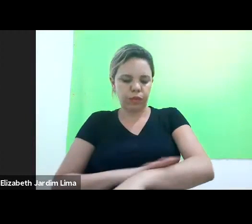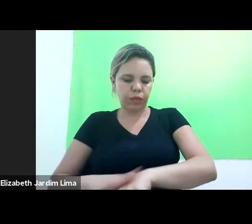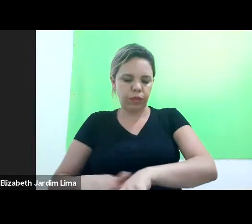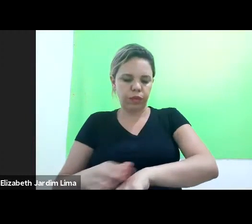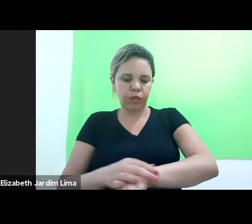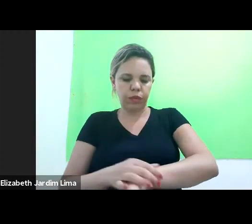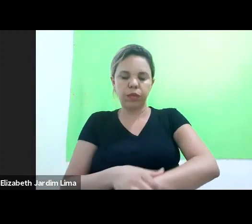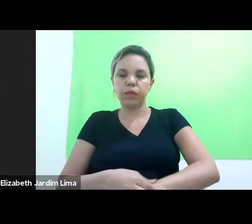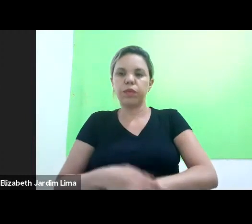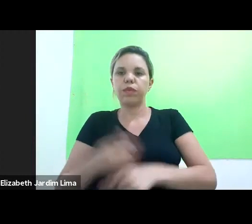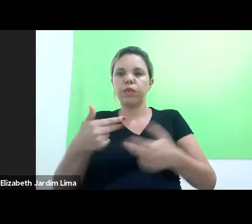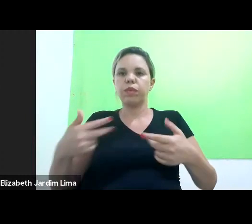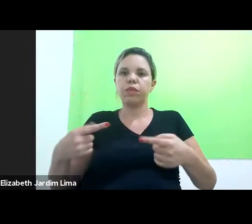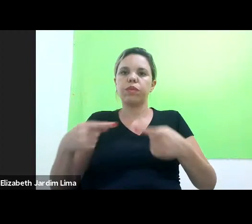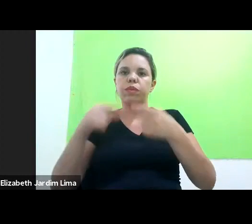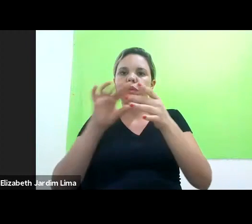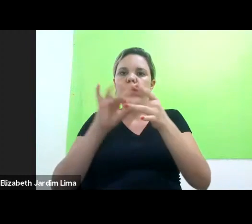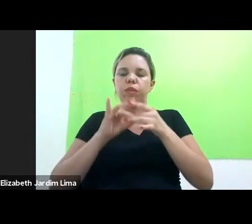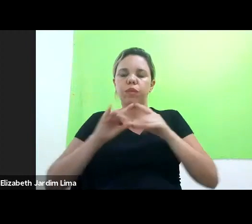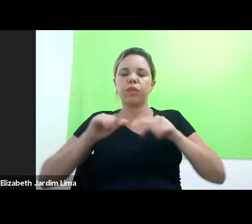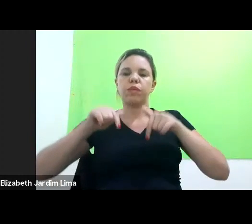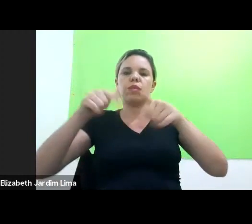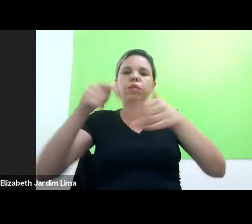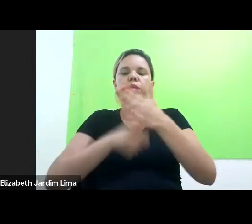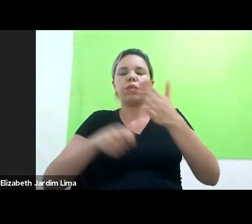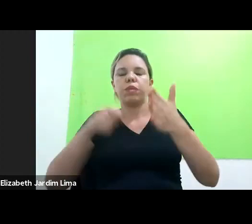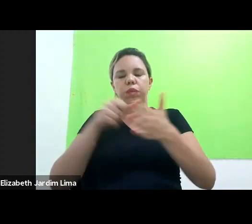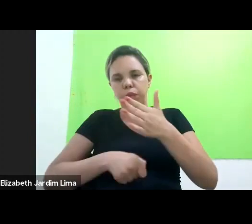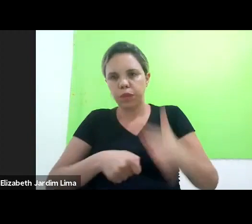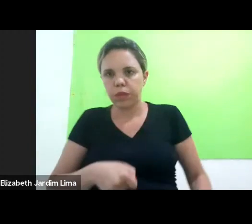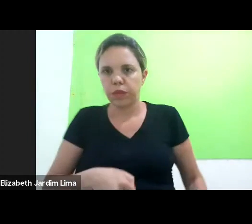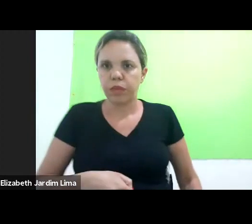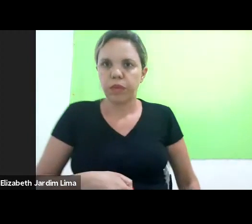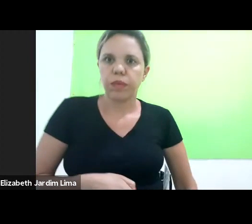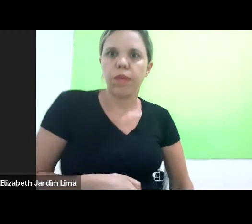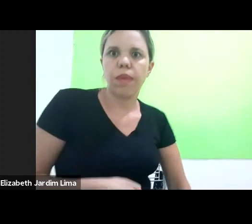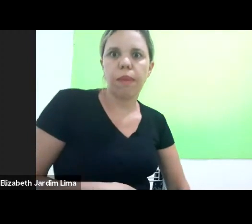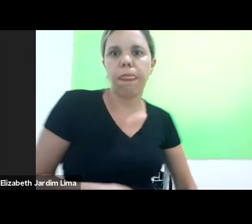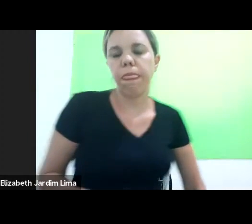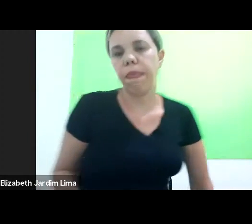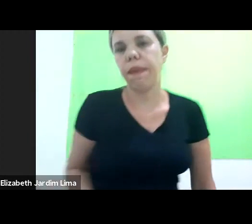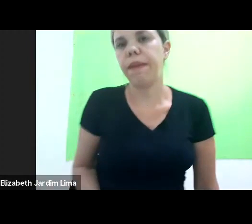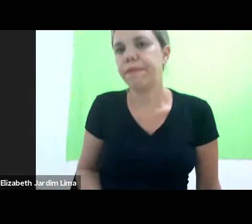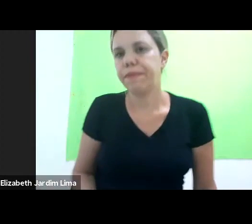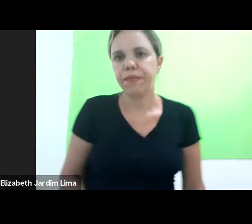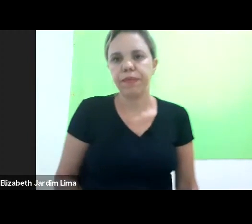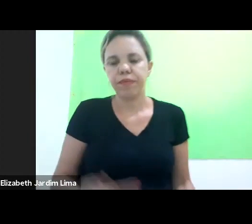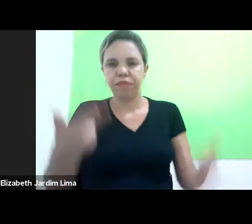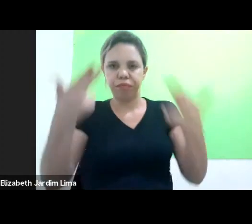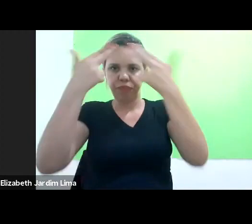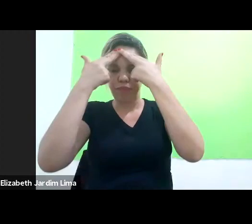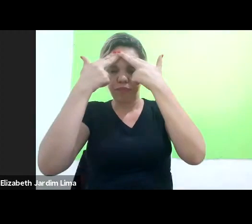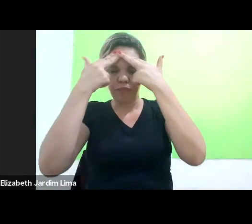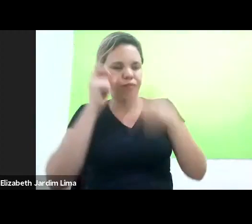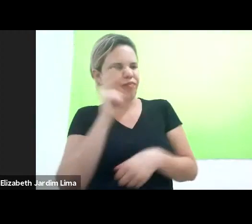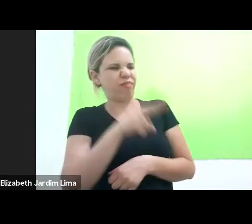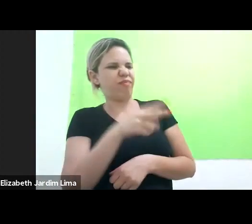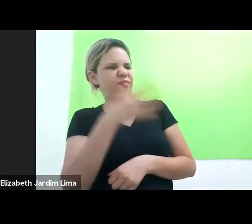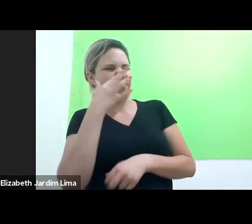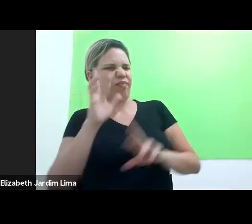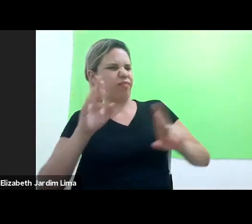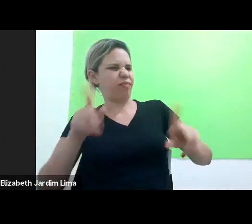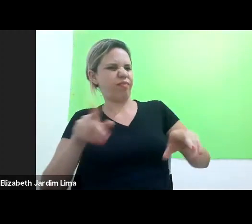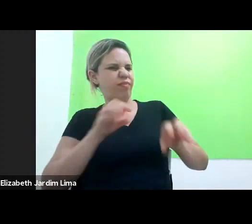que me aliou e que me fortaleceu nessa luta, diante dessa frustração do que esse ensino